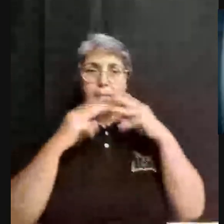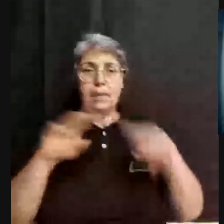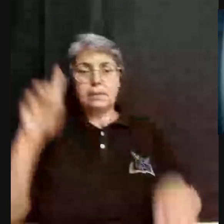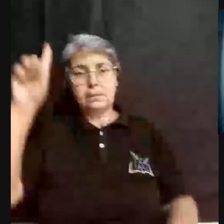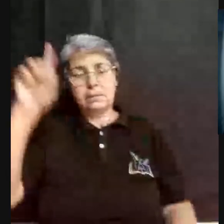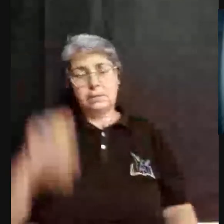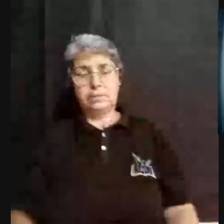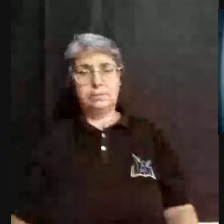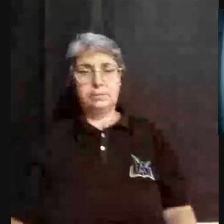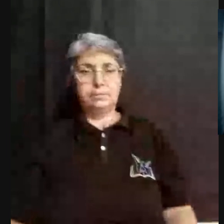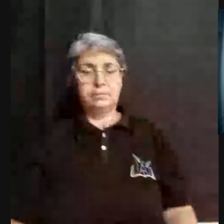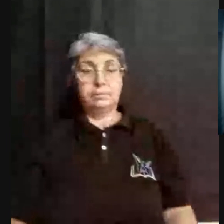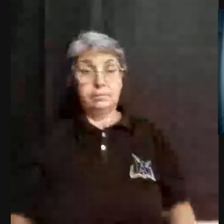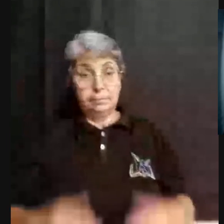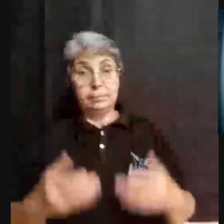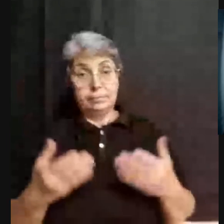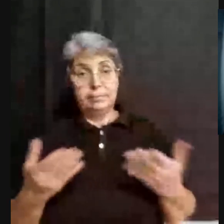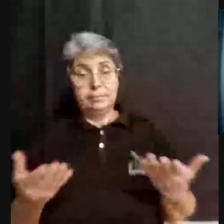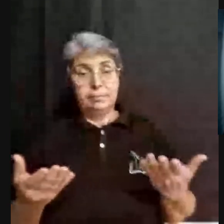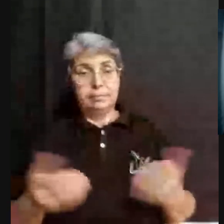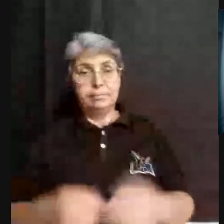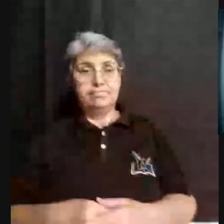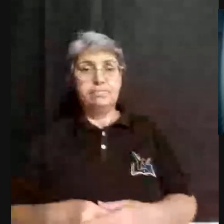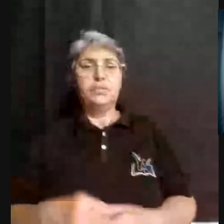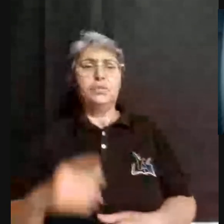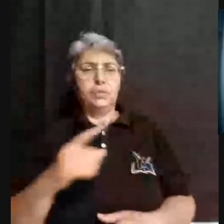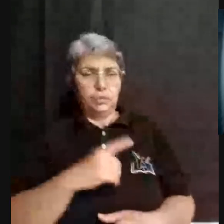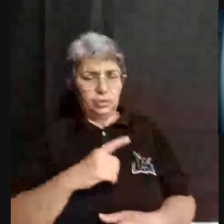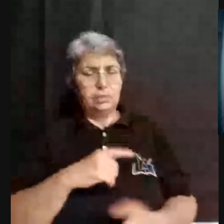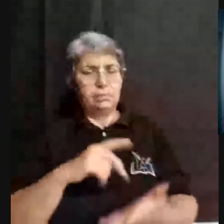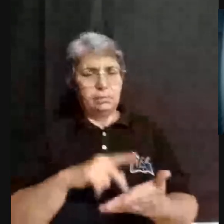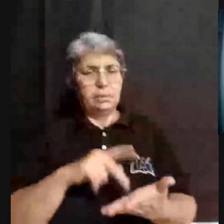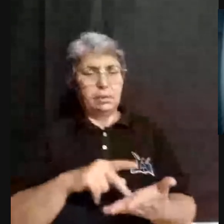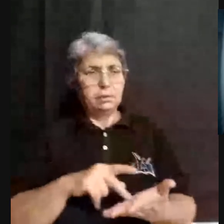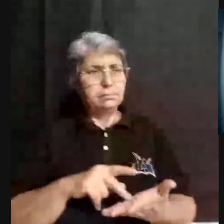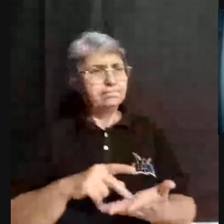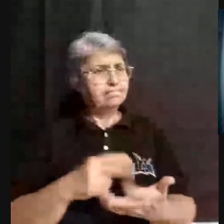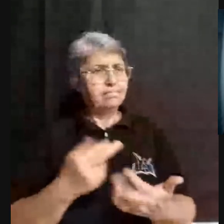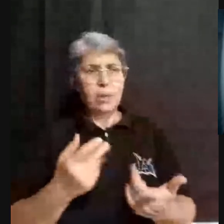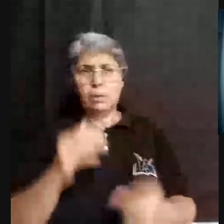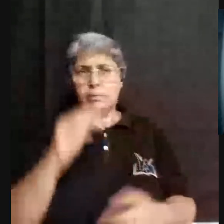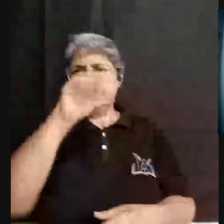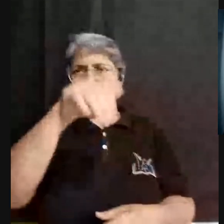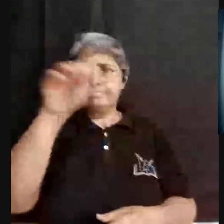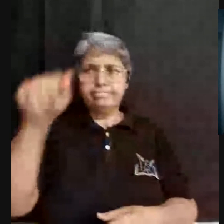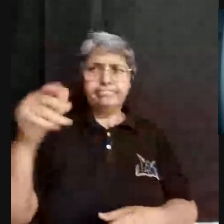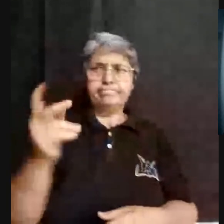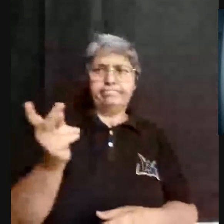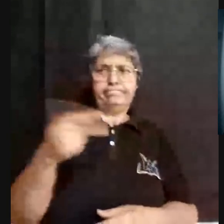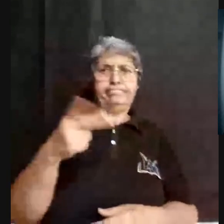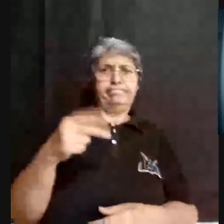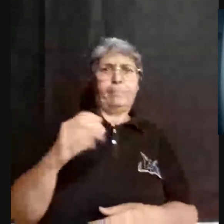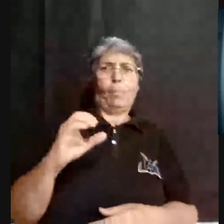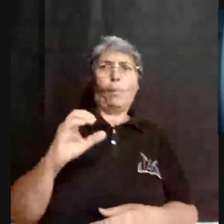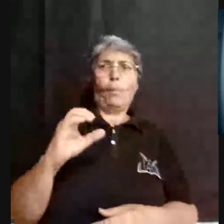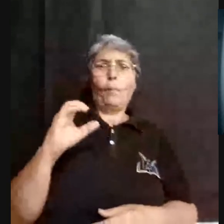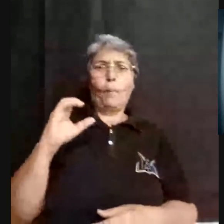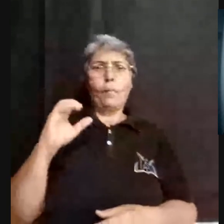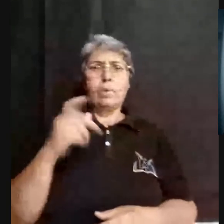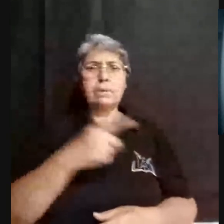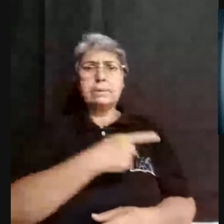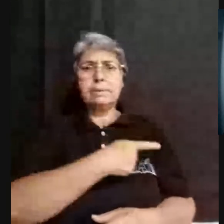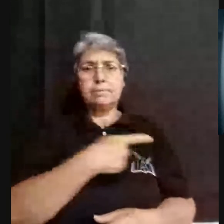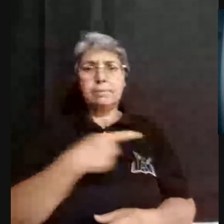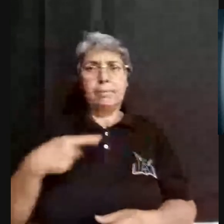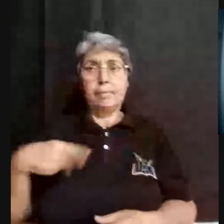Então veja que alguma coisa de errada existia em relação à confissão que foi feita por esses pastores, por esses importantes